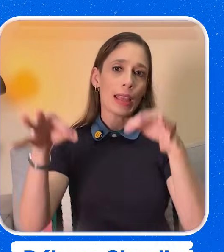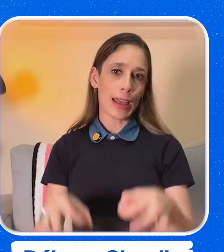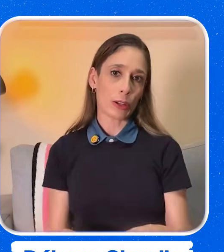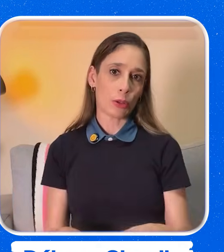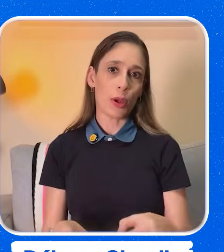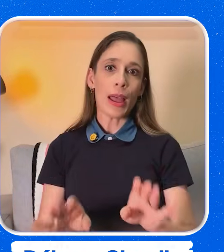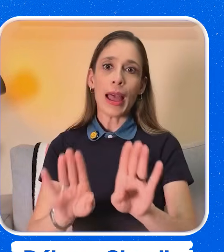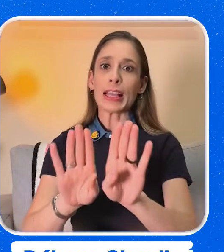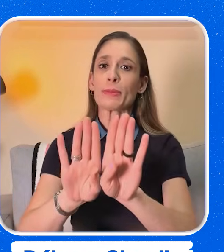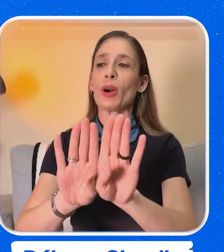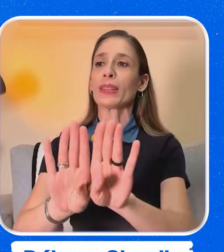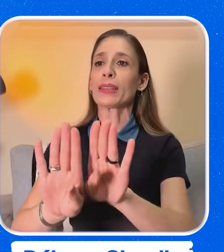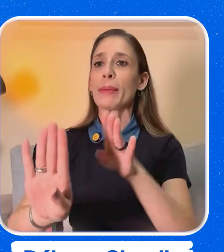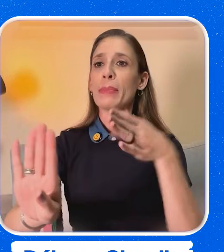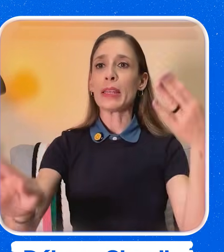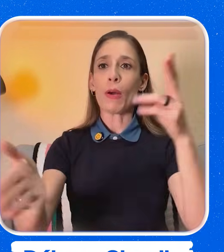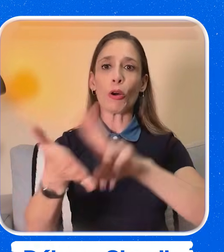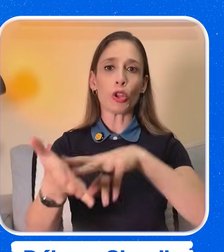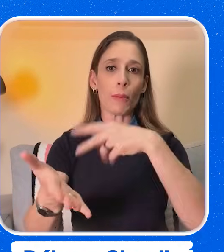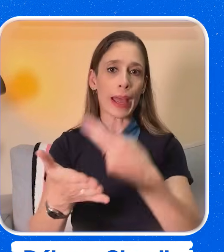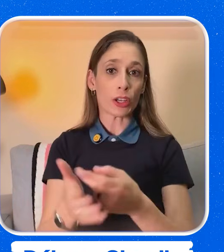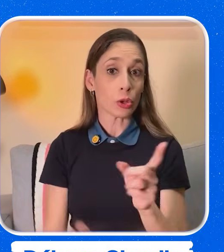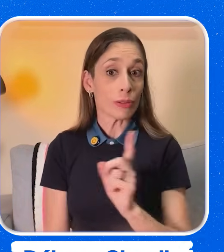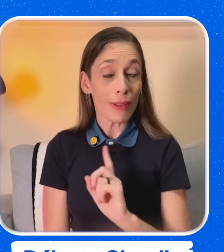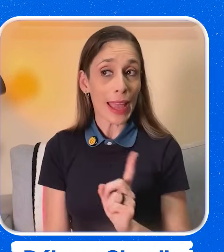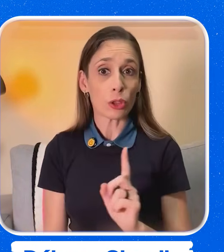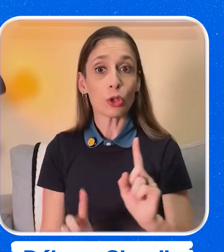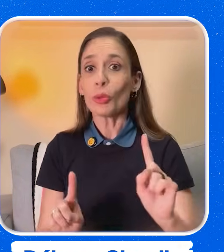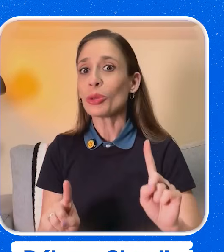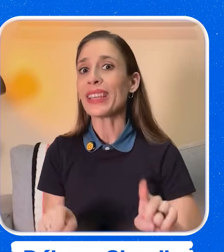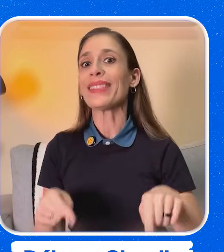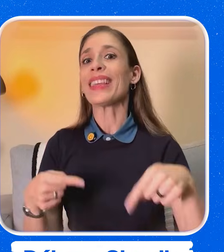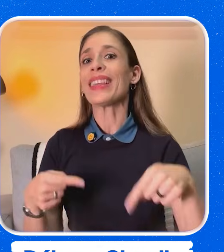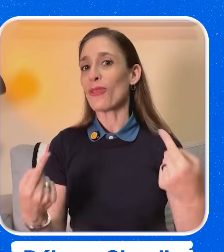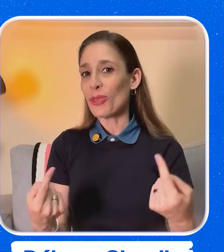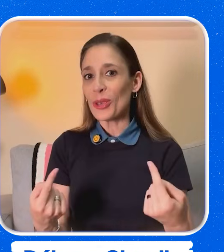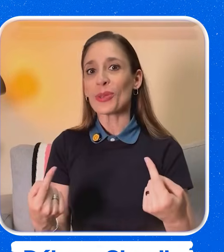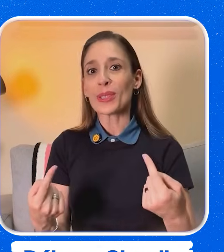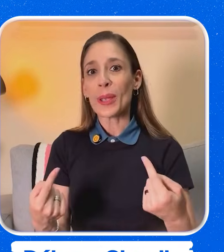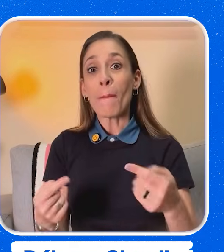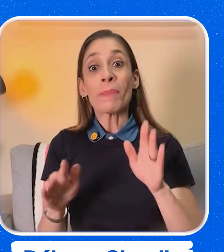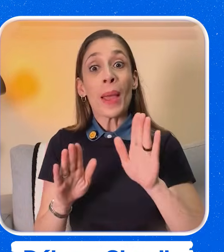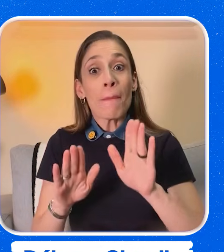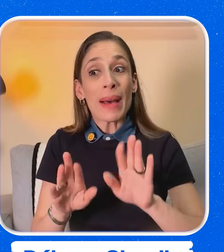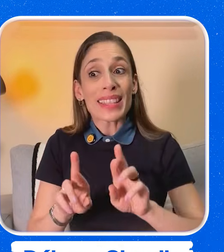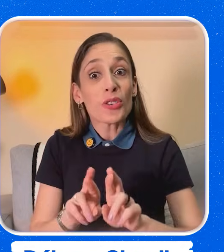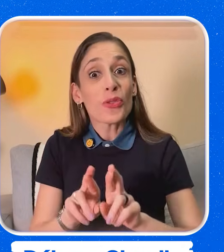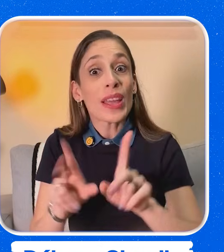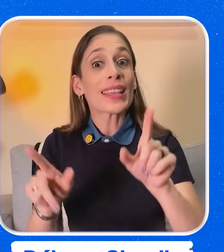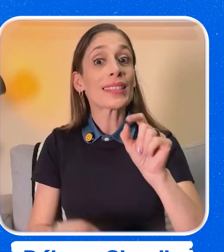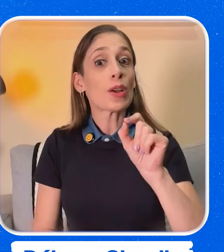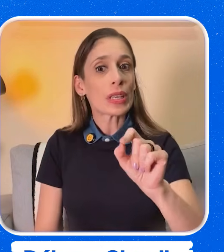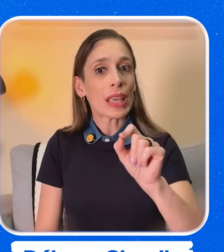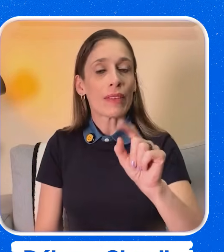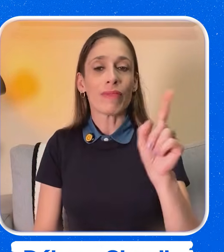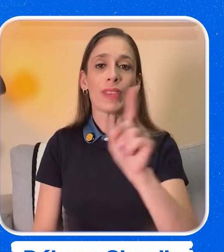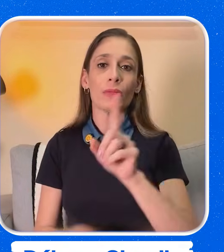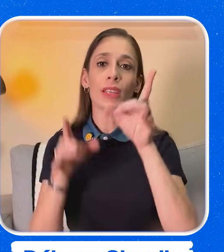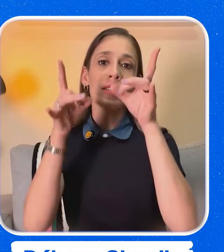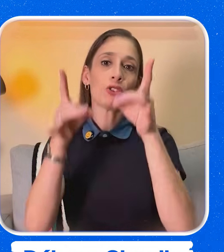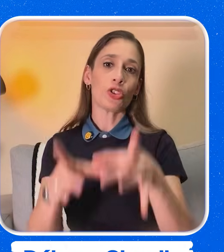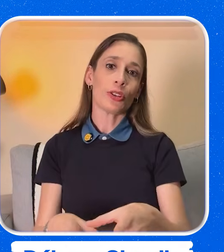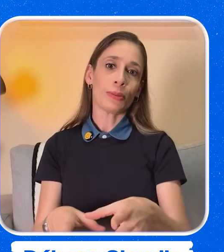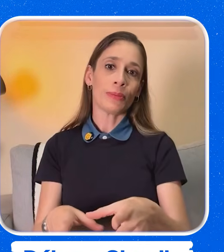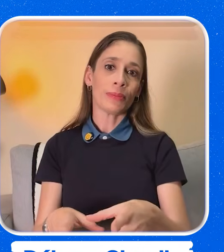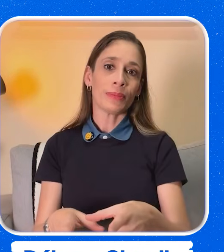tudo certo. As portas abriram automático. Não é, todo mundo tem desafios. Mas a diferença é o quê?